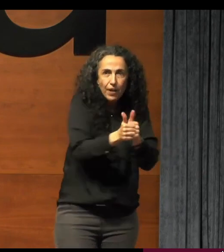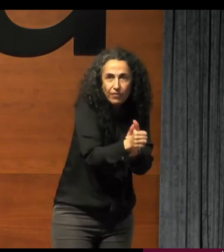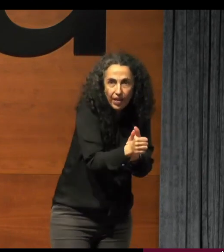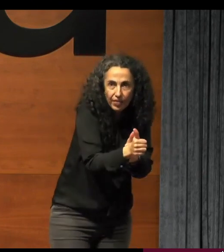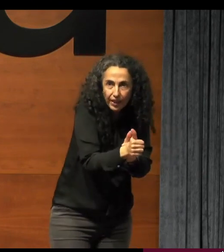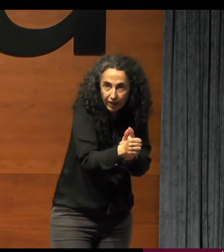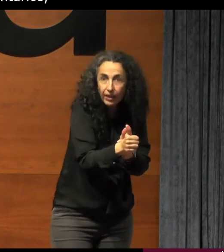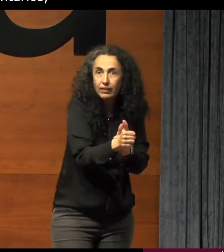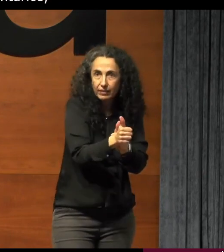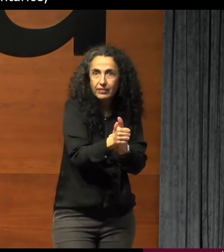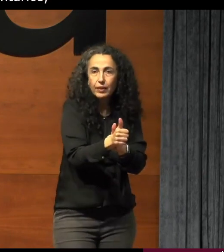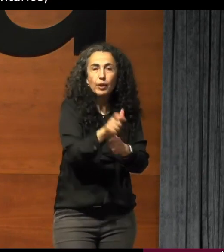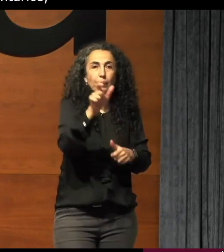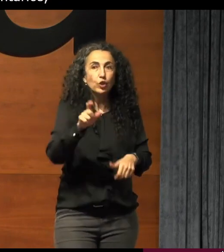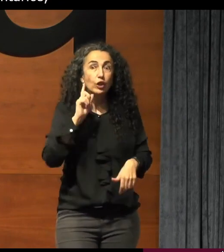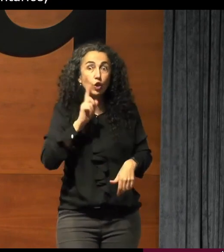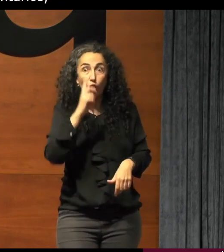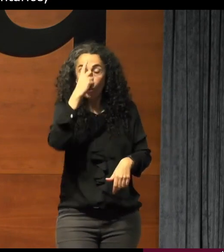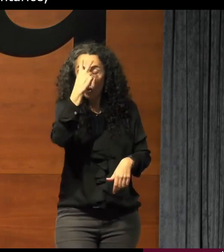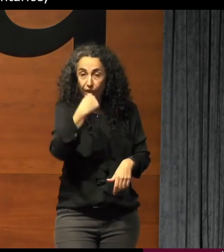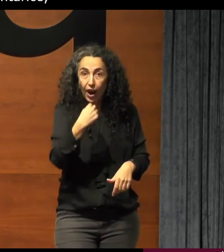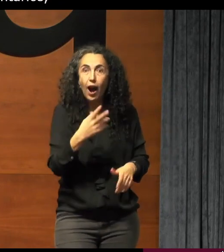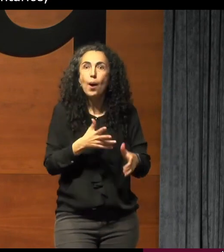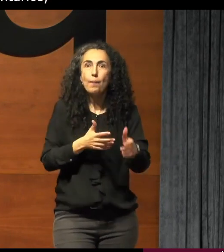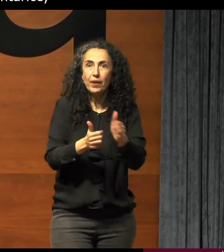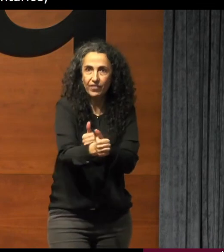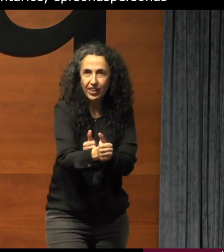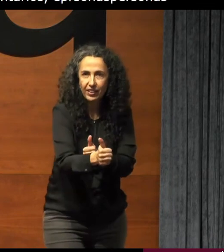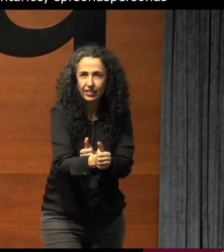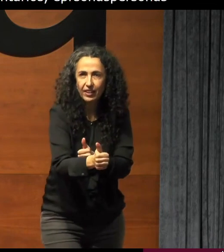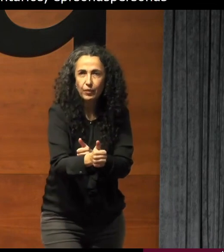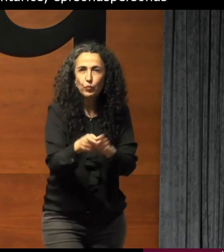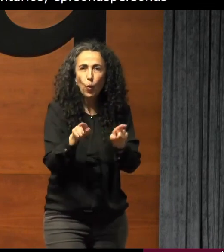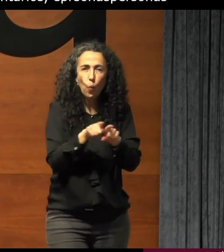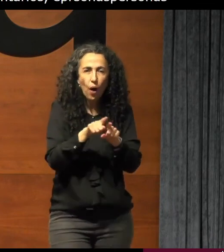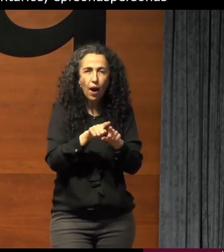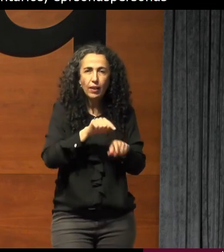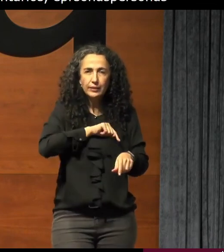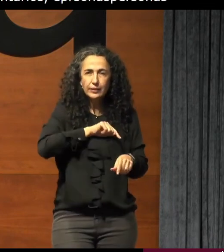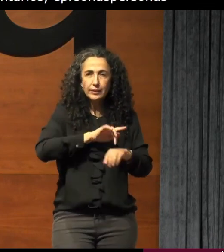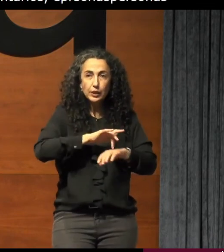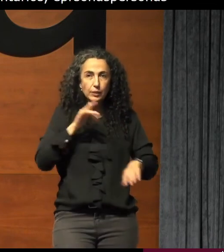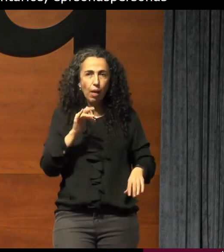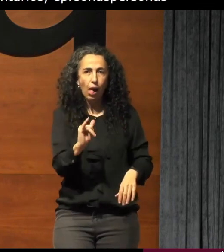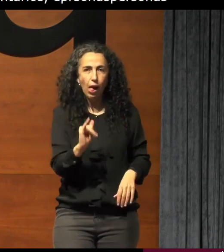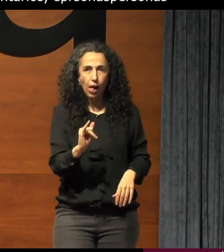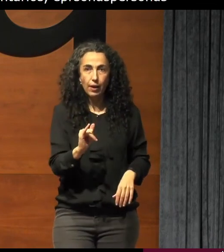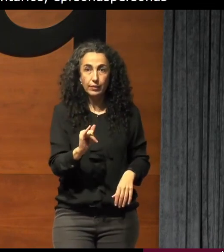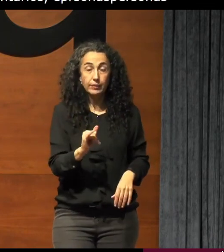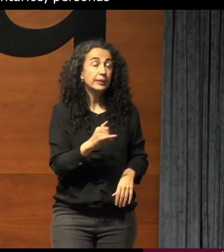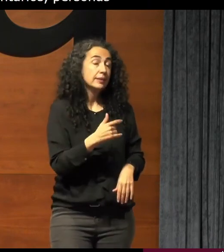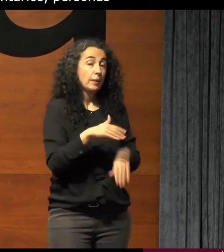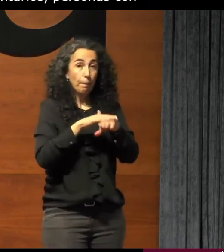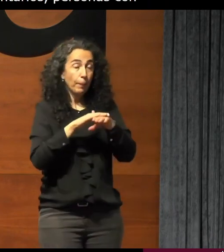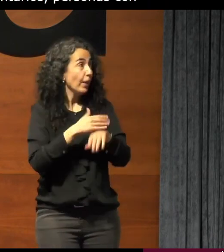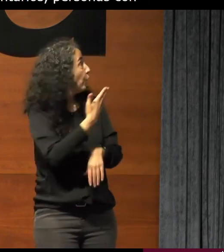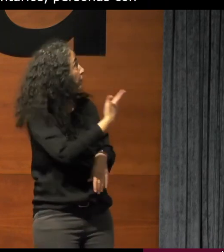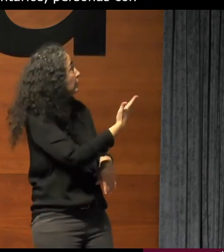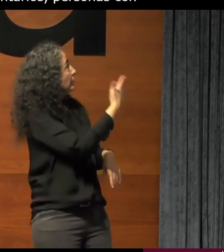signos, hay espacios donde se da preferencia a las personas sordas o sordociegas. Hay mucha sensibilización